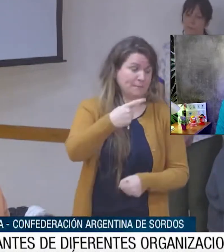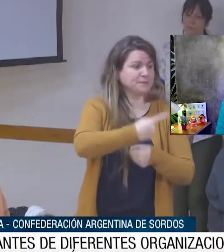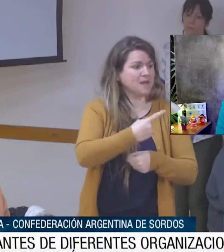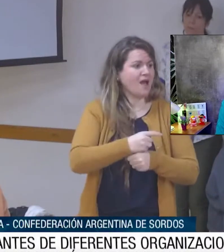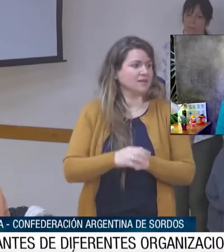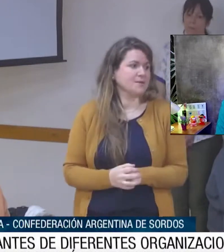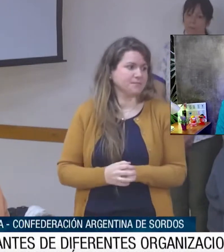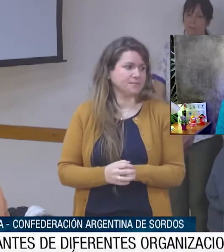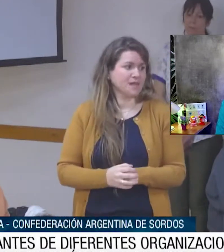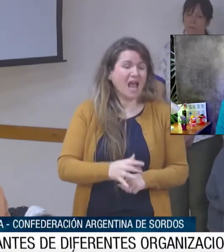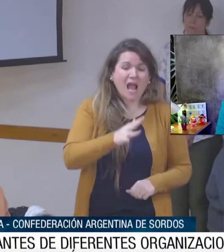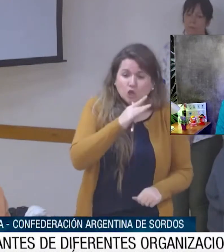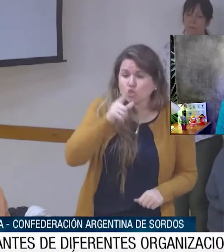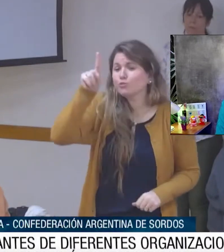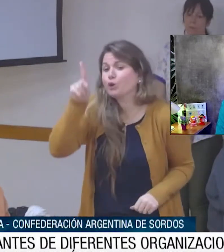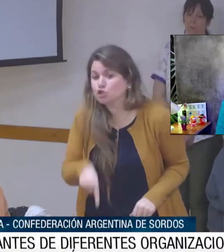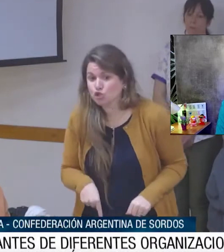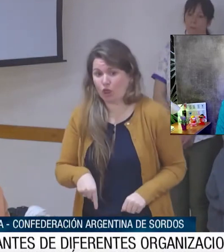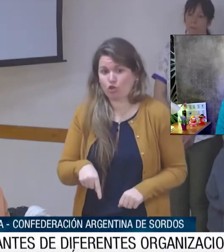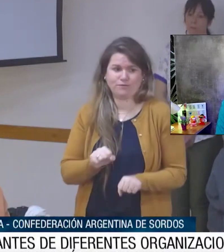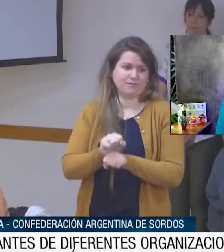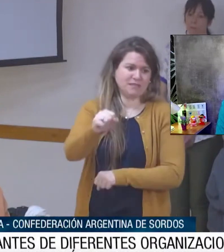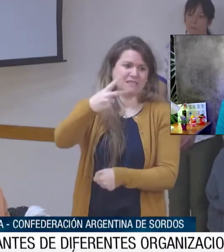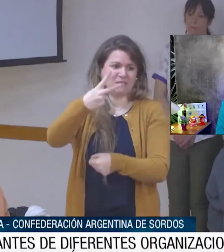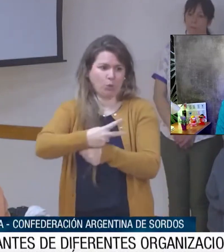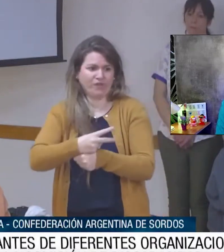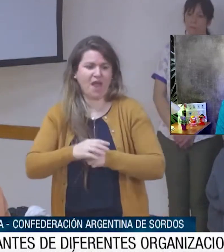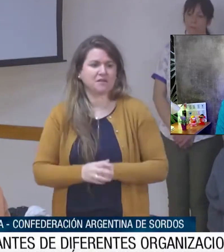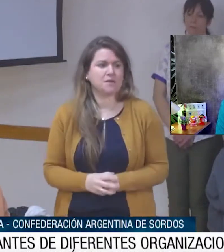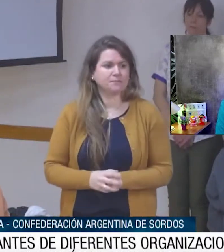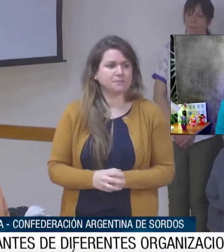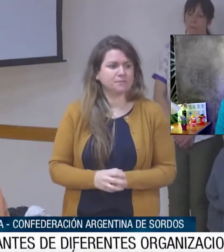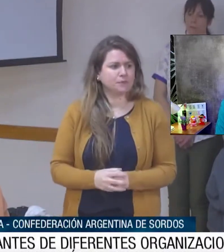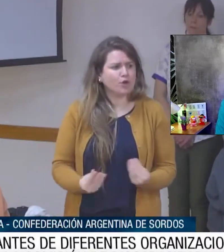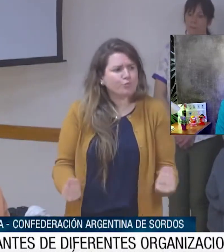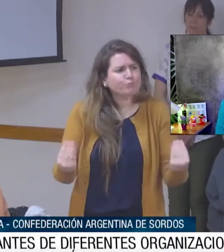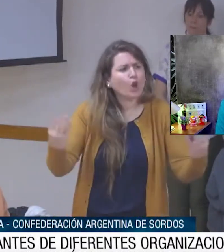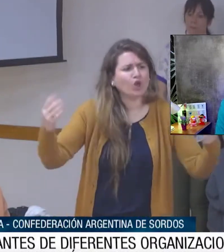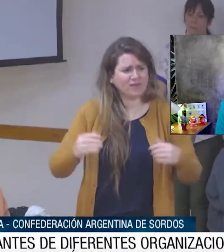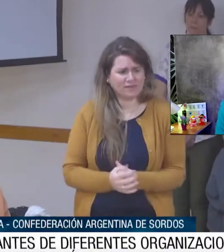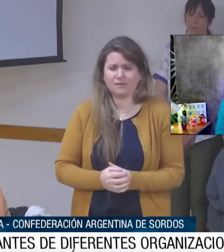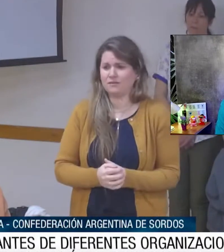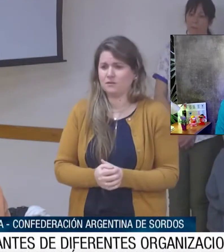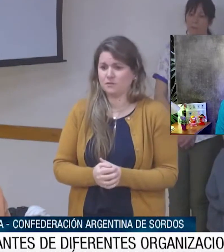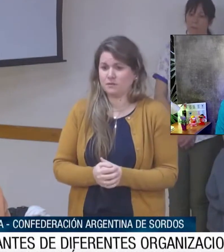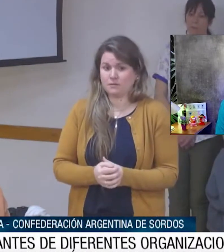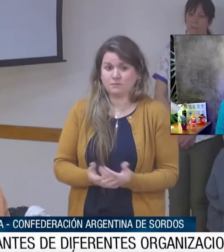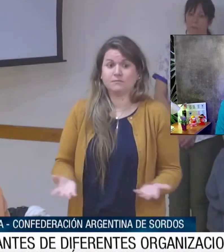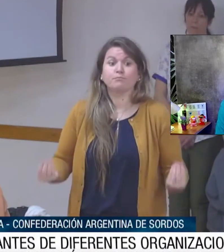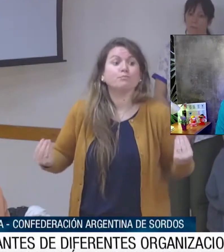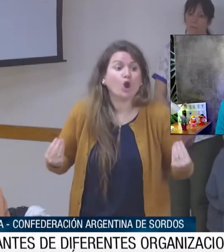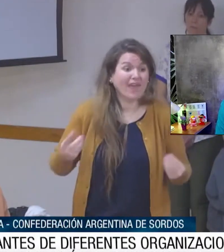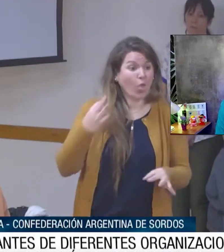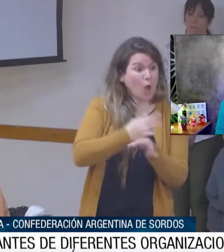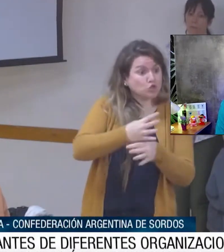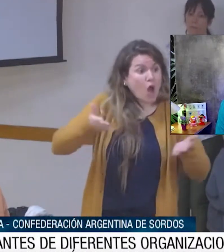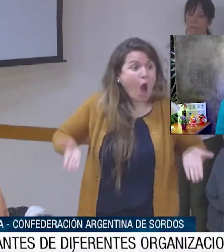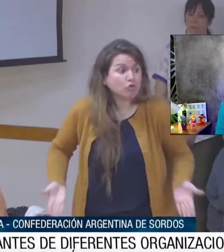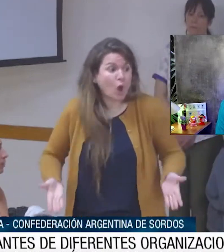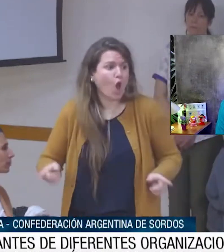el 43% termina la primaria. El 14% finaliza la educación secundaria. Ya sabemos, lamentablemente, es un ¿Saben por desastre. qué? Porque